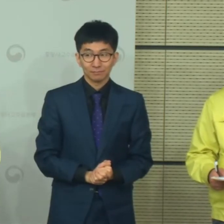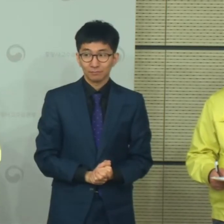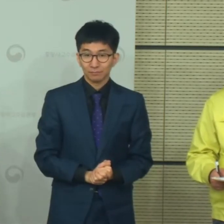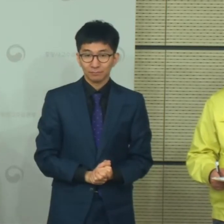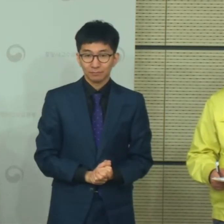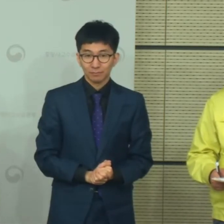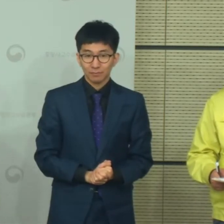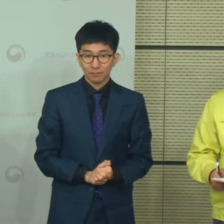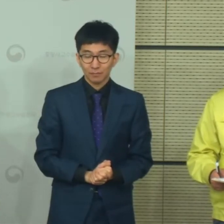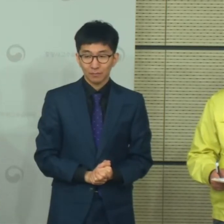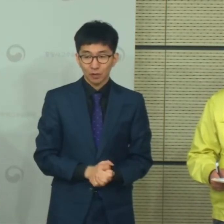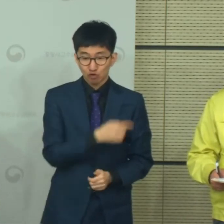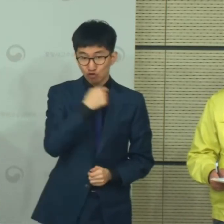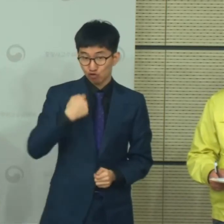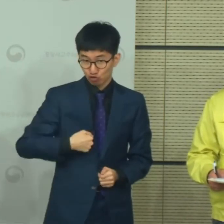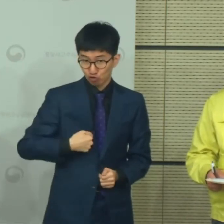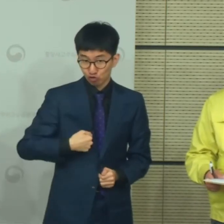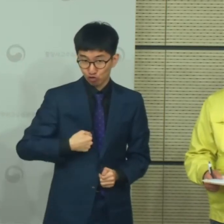유학생제